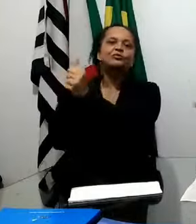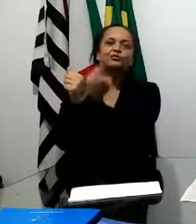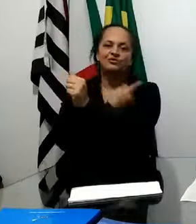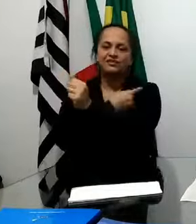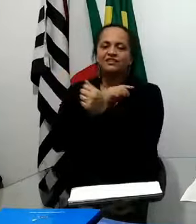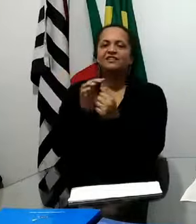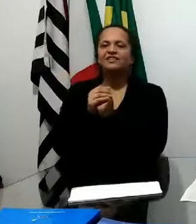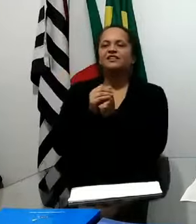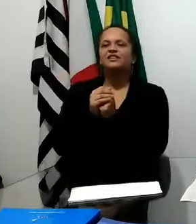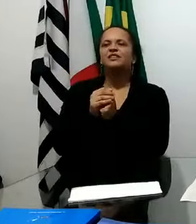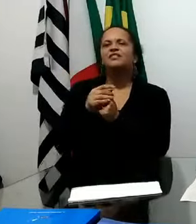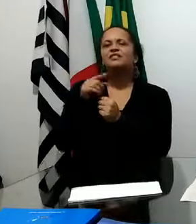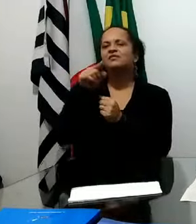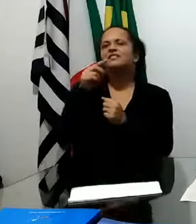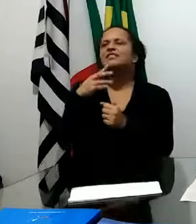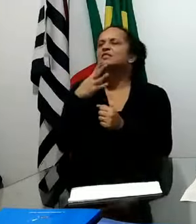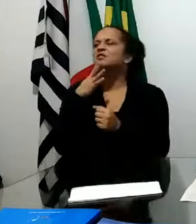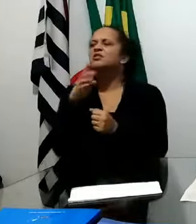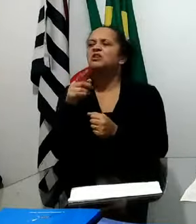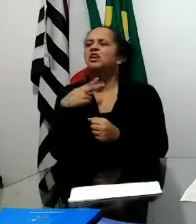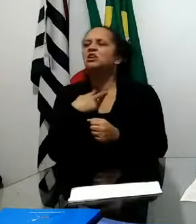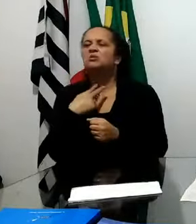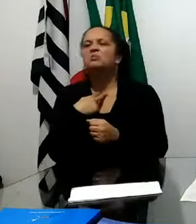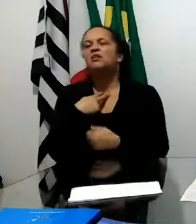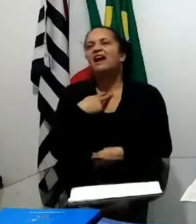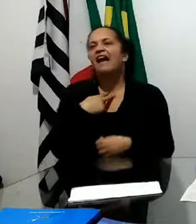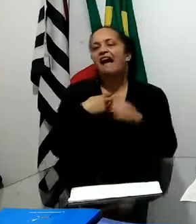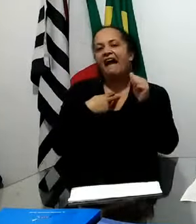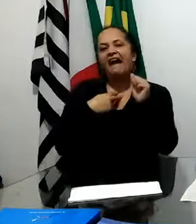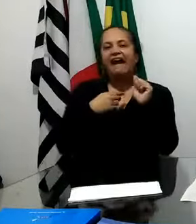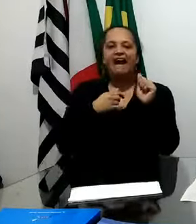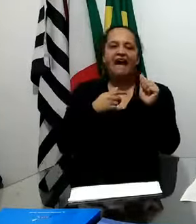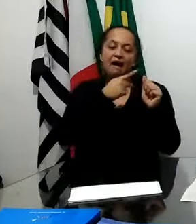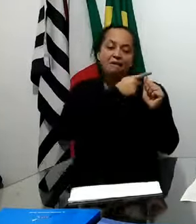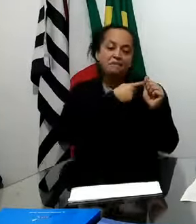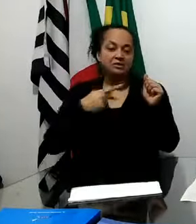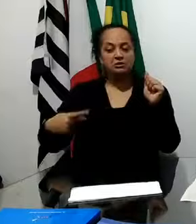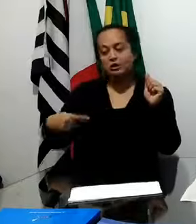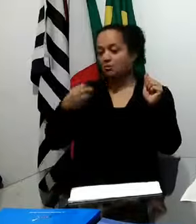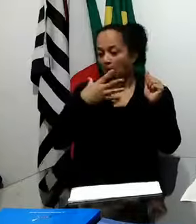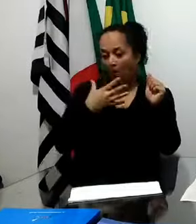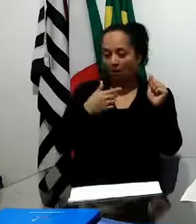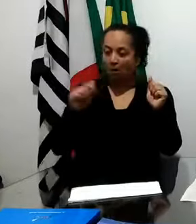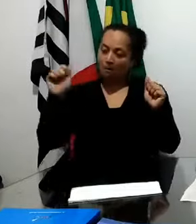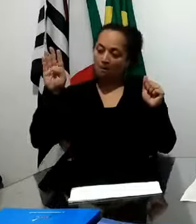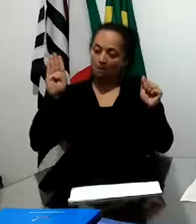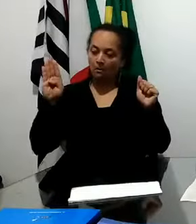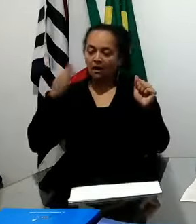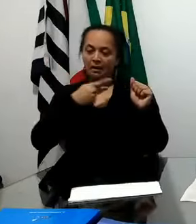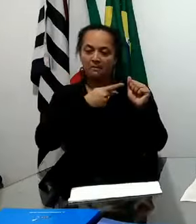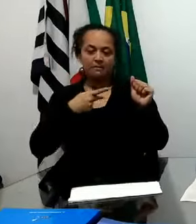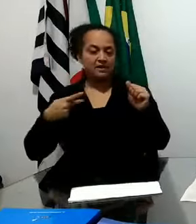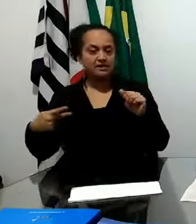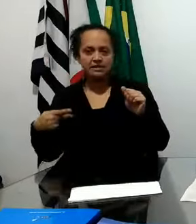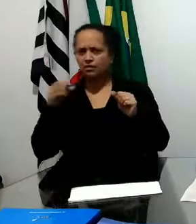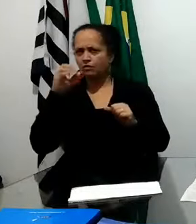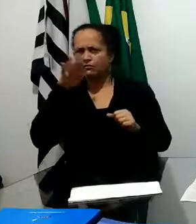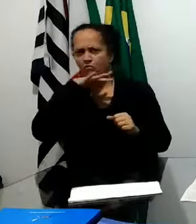partido A, partido B que vai mudar as coisas. Quem estiver lá, nós temos que cobrir em